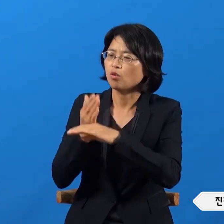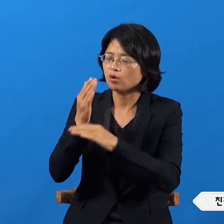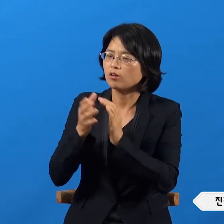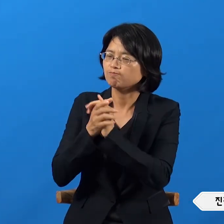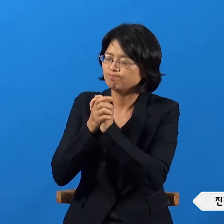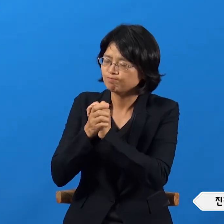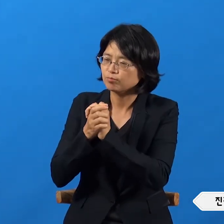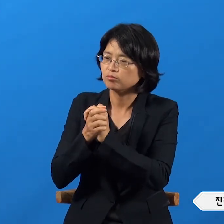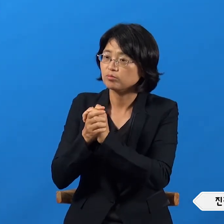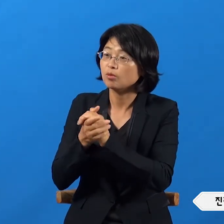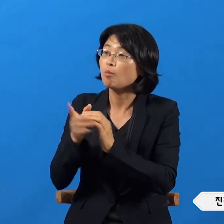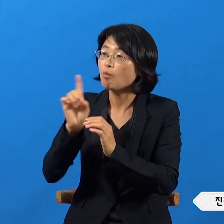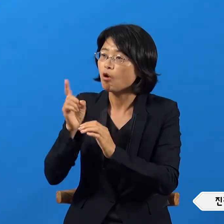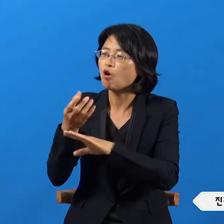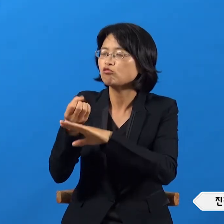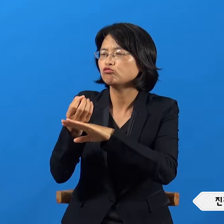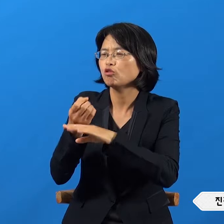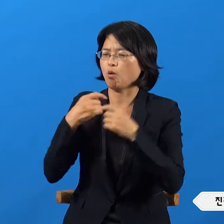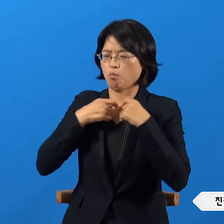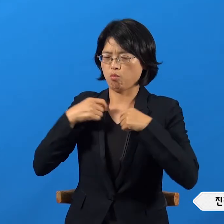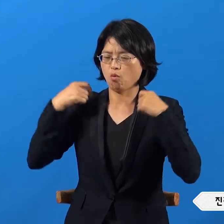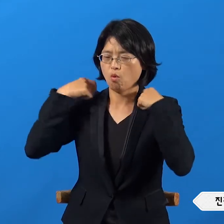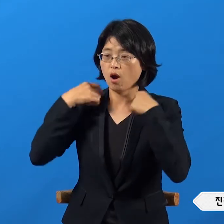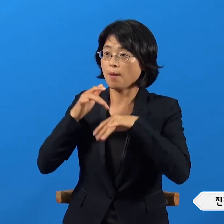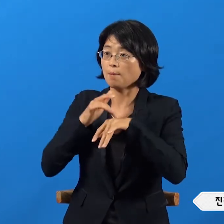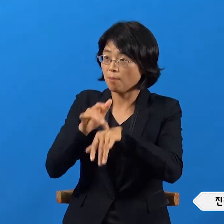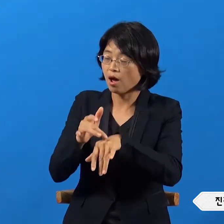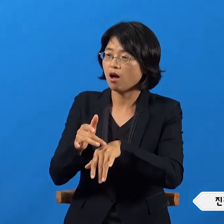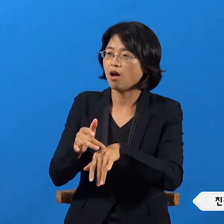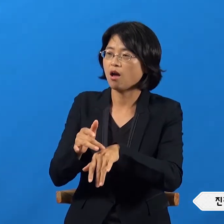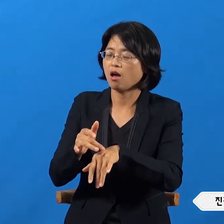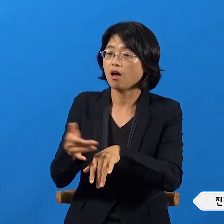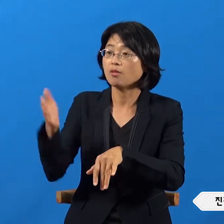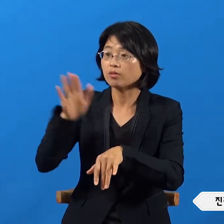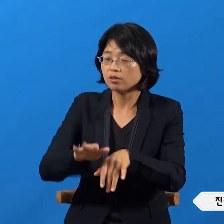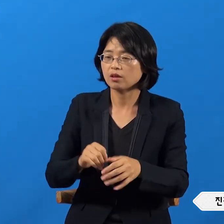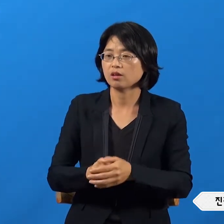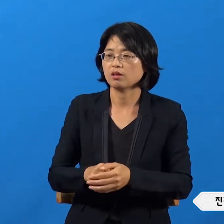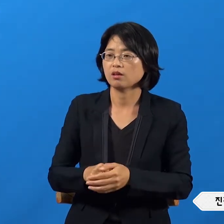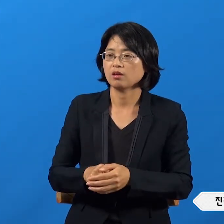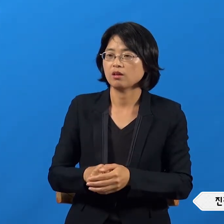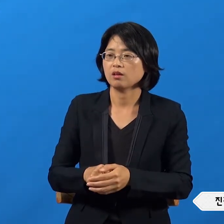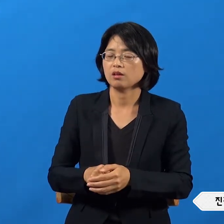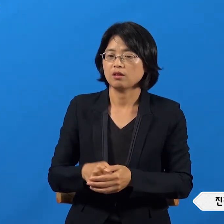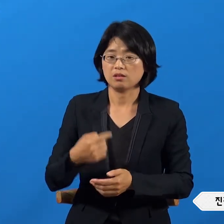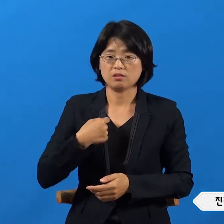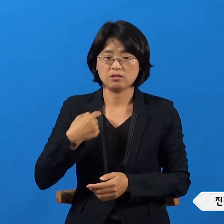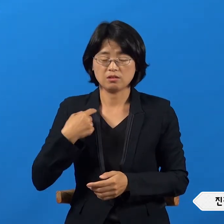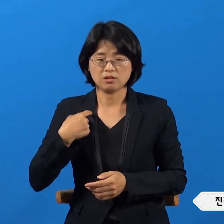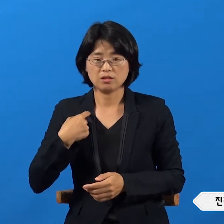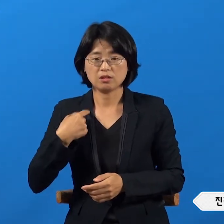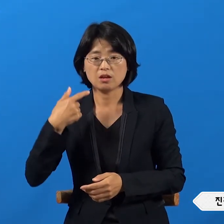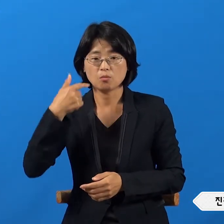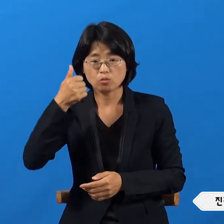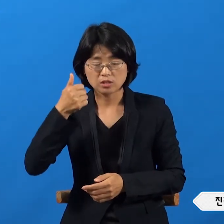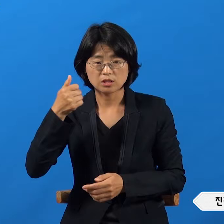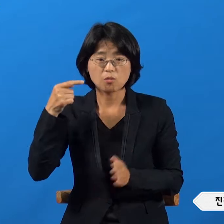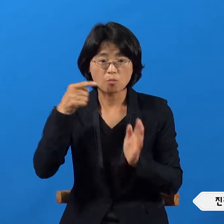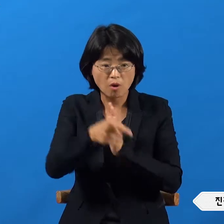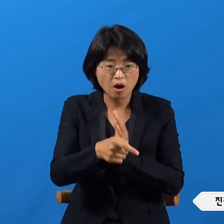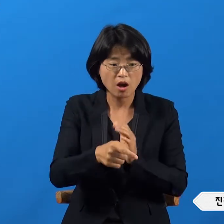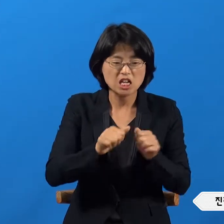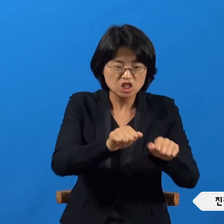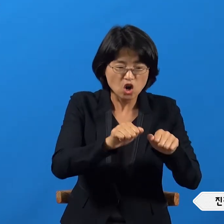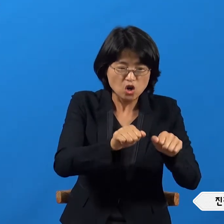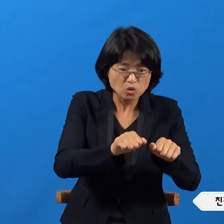잃어버리셔서 찾지를 못했는데 제가 신방 간다고 청소하다 찾았다고 합니다. 그래서 얼마나